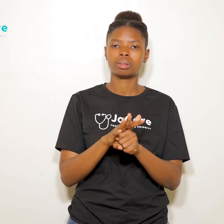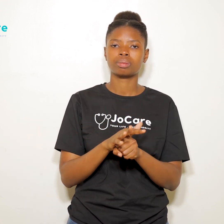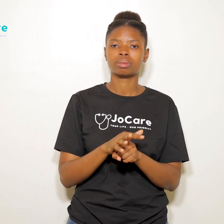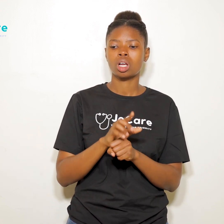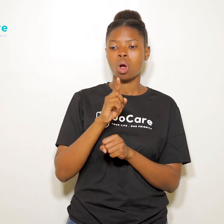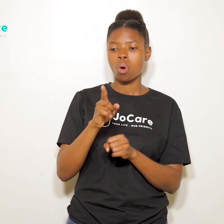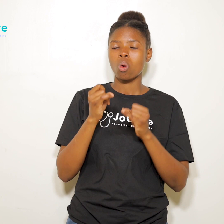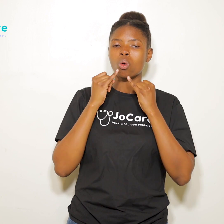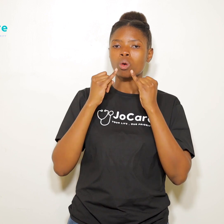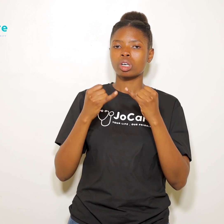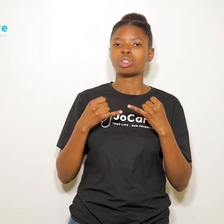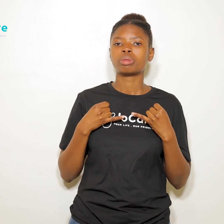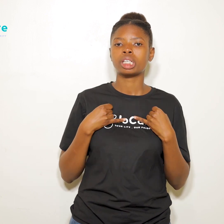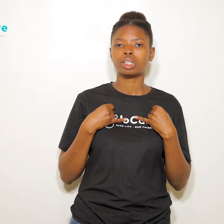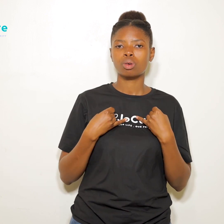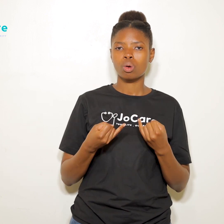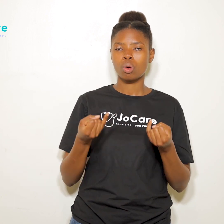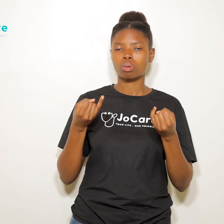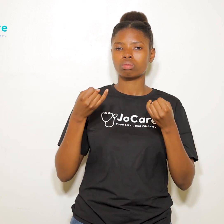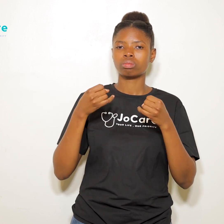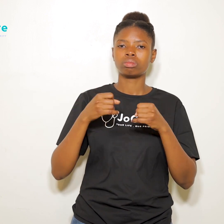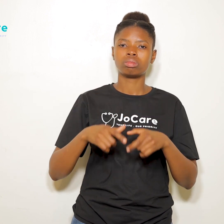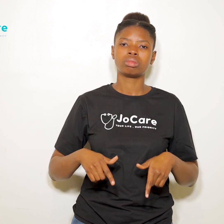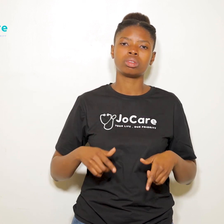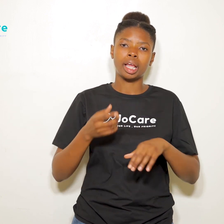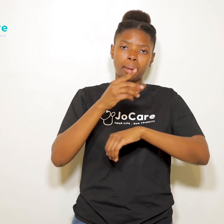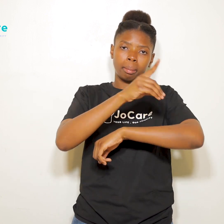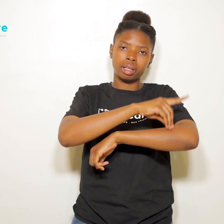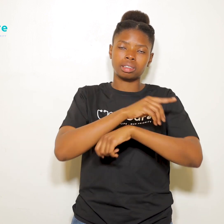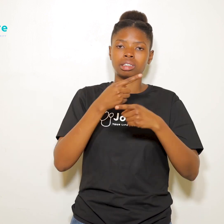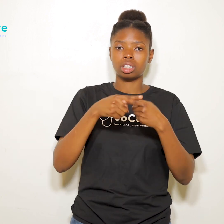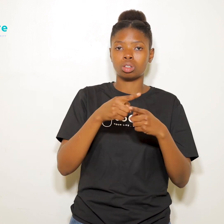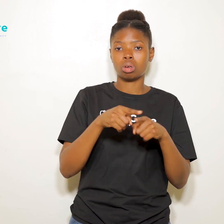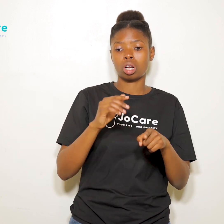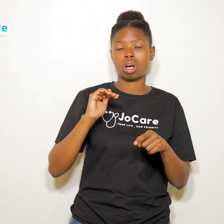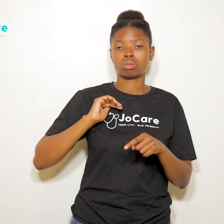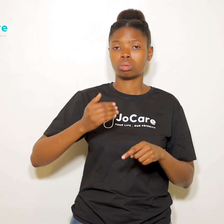ko iminsi iratandukana ku bagore kuva kuri 25 kugeza kuri